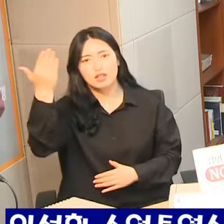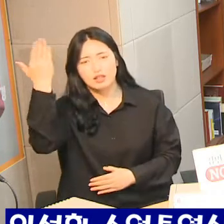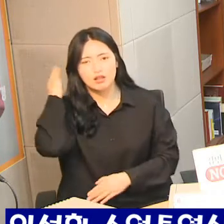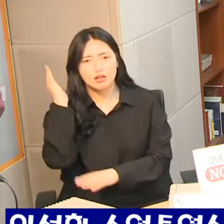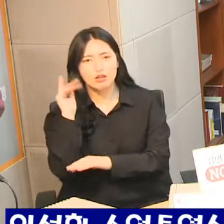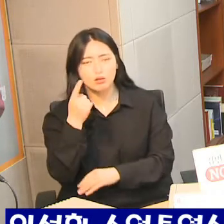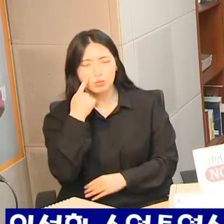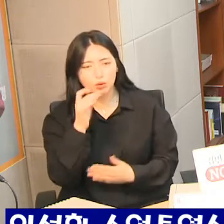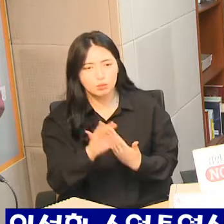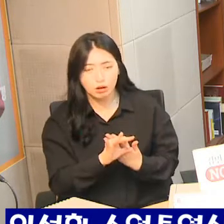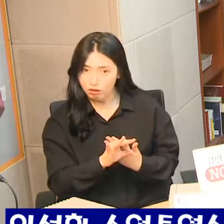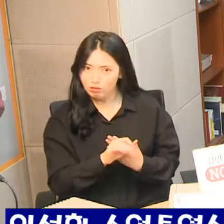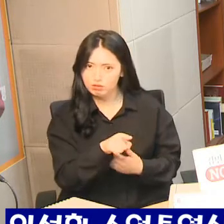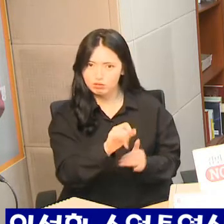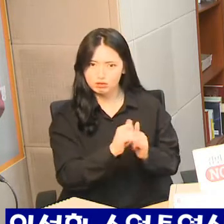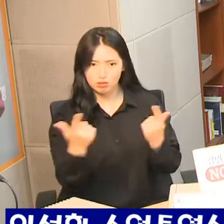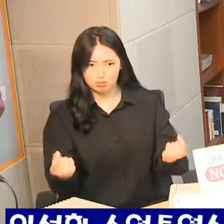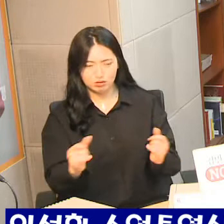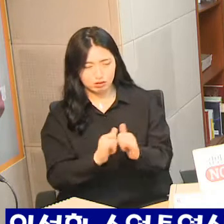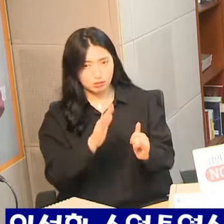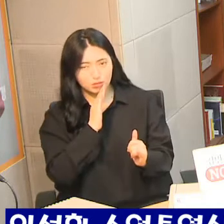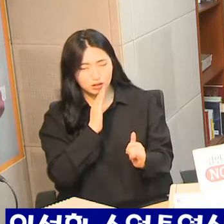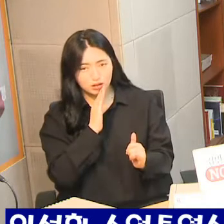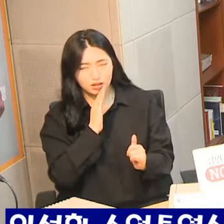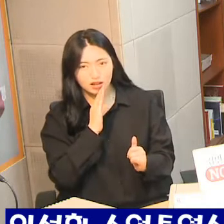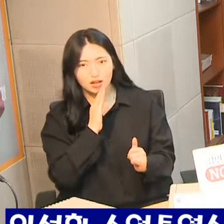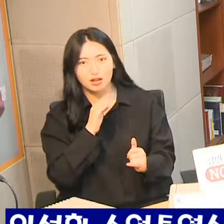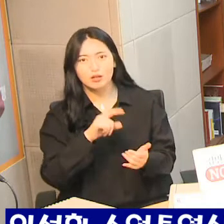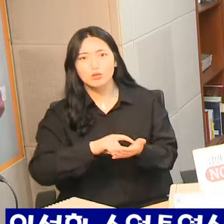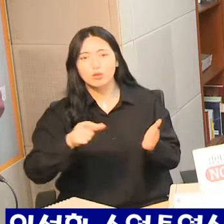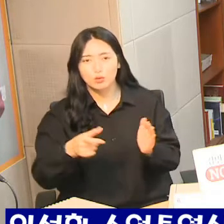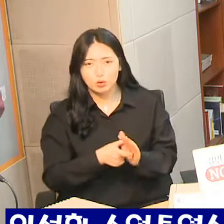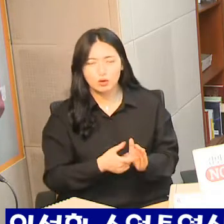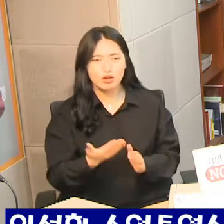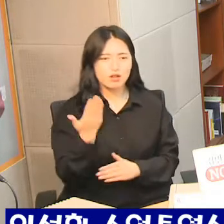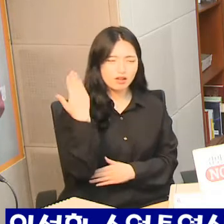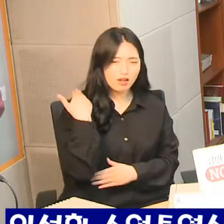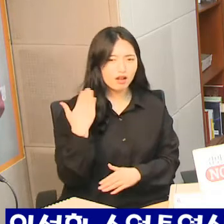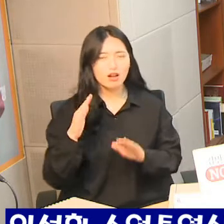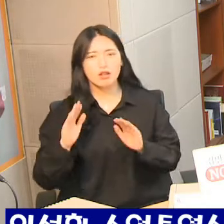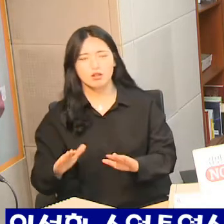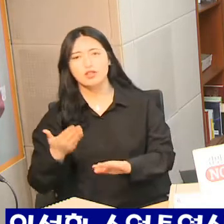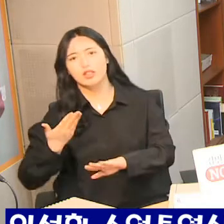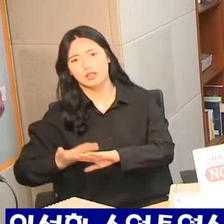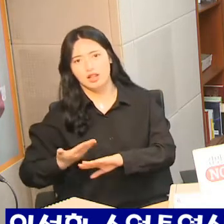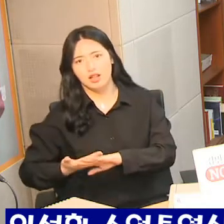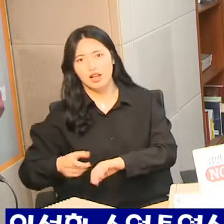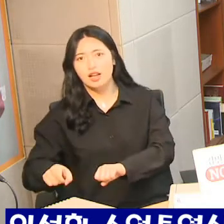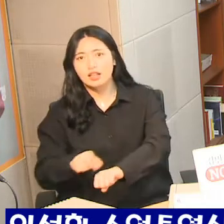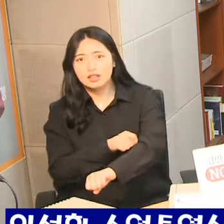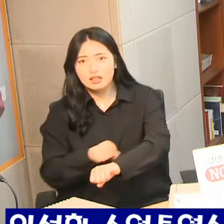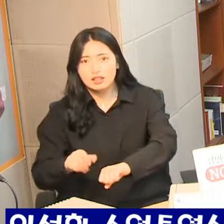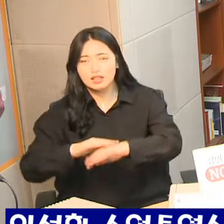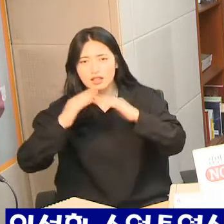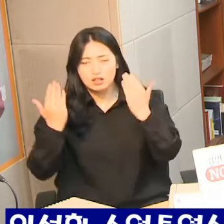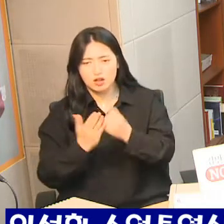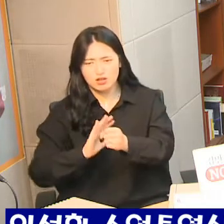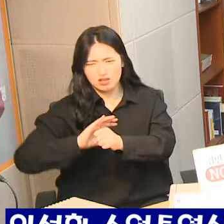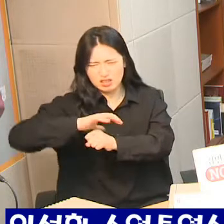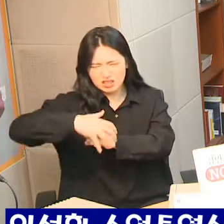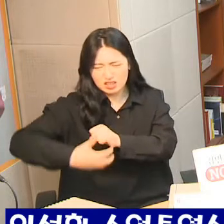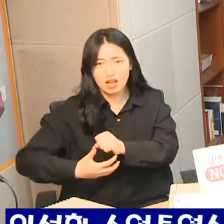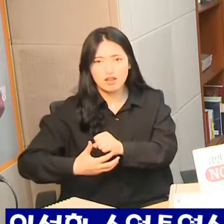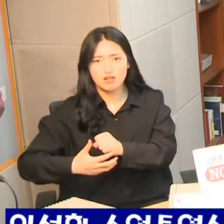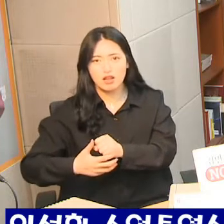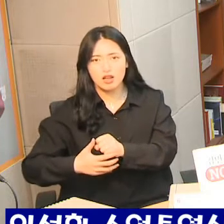연설을 들어보면 어머 이 사람이 스티브 잡스가 맞아? 싶을 정도로 비포 앤 애프터가 있어요. 그만큼 그래요? 특히나 전 세계로 송출되는